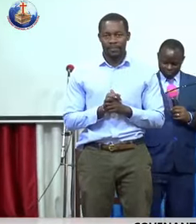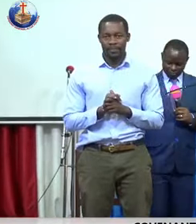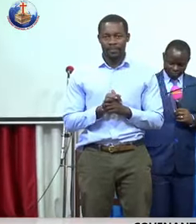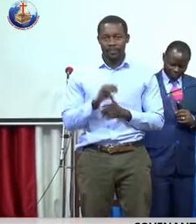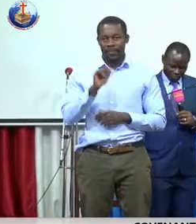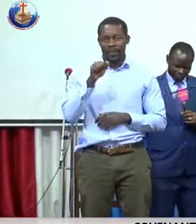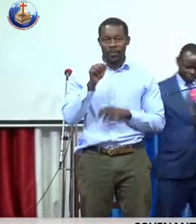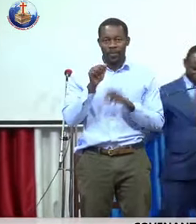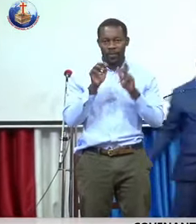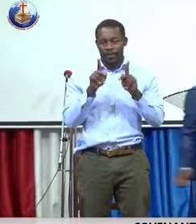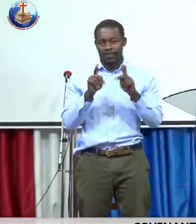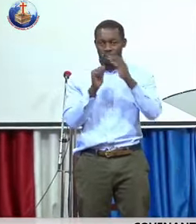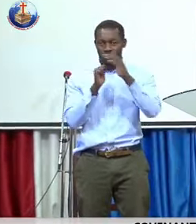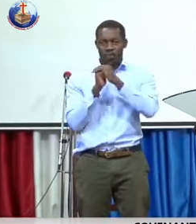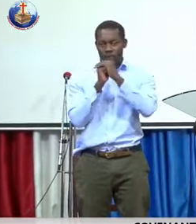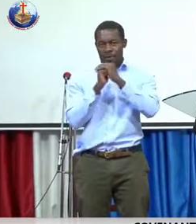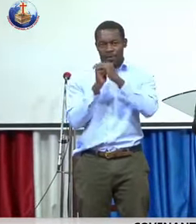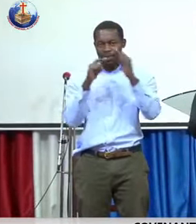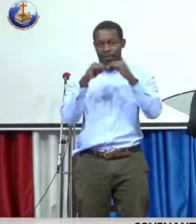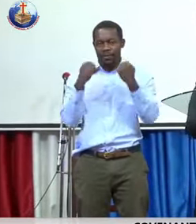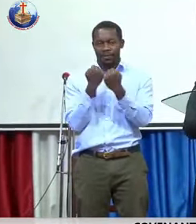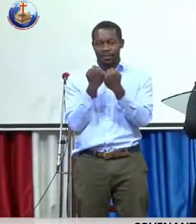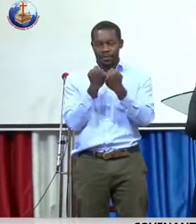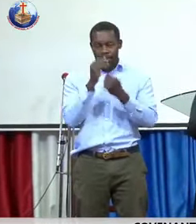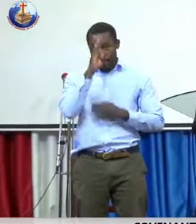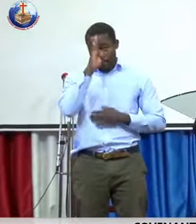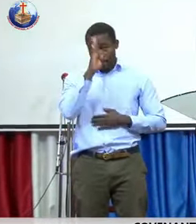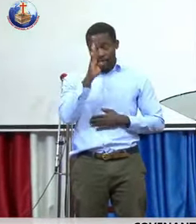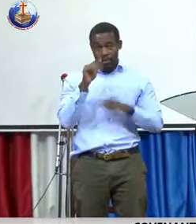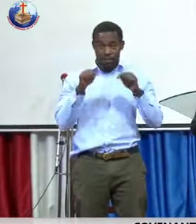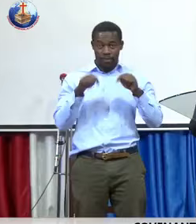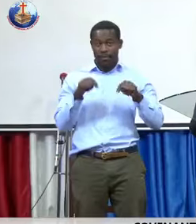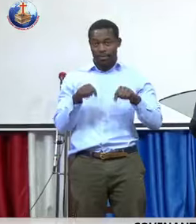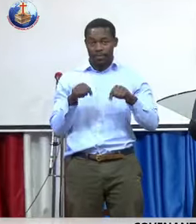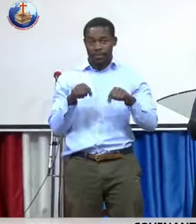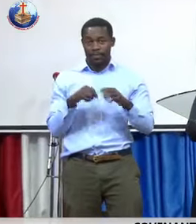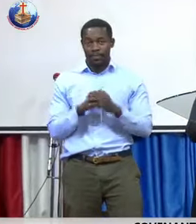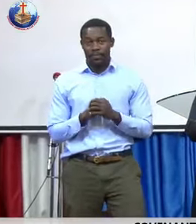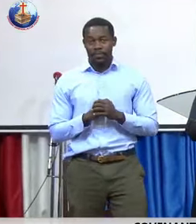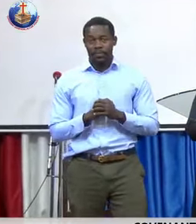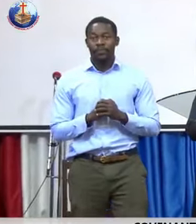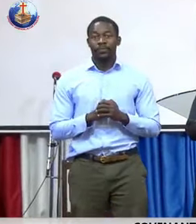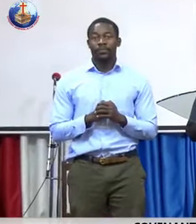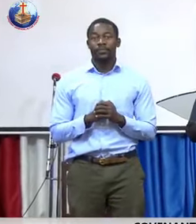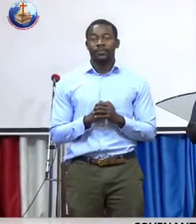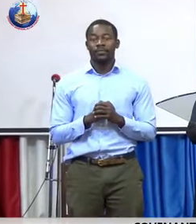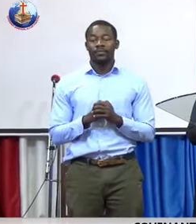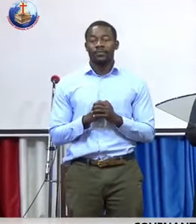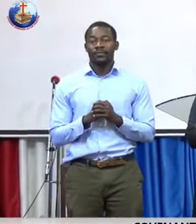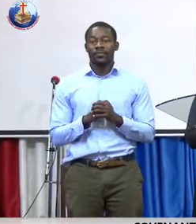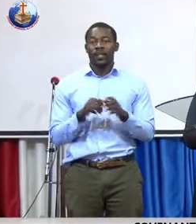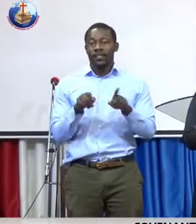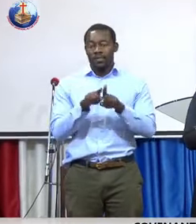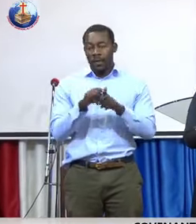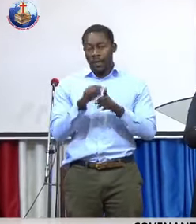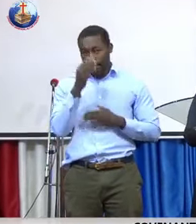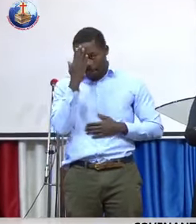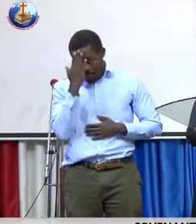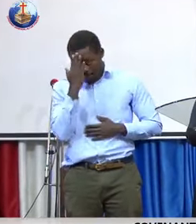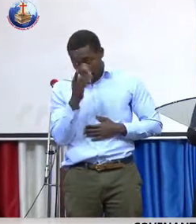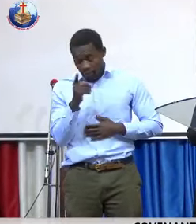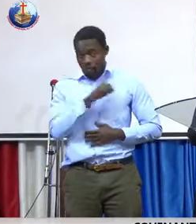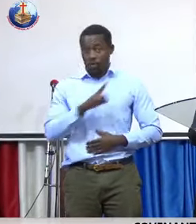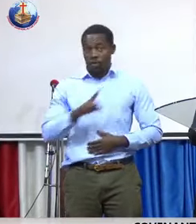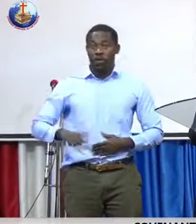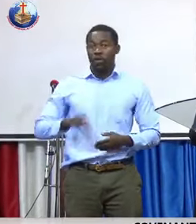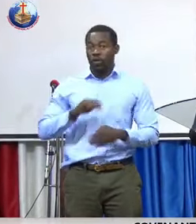Yes, this is the worship team Sunday. Hii ni Jumapili ya kikundi cha kusifu na kuabudu. And we bless the Lord for the